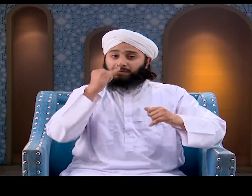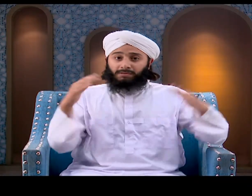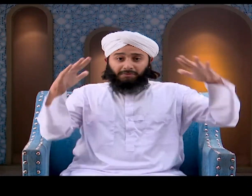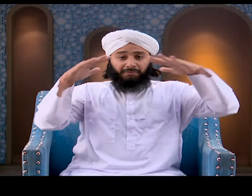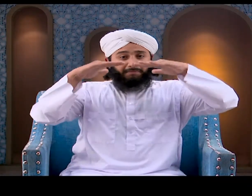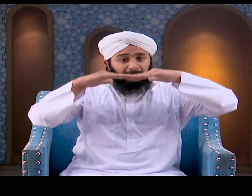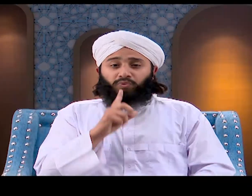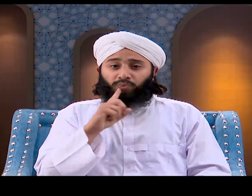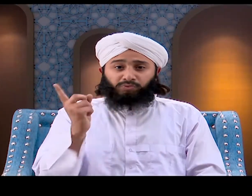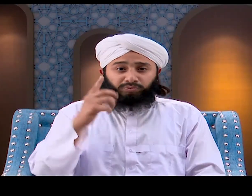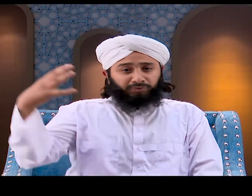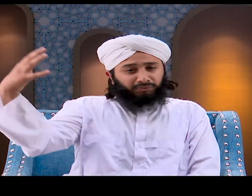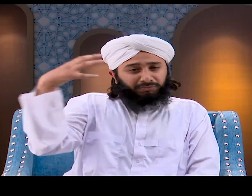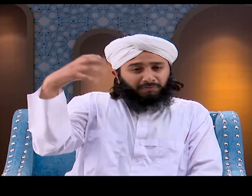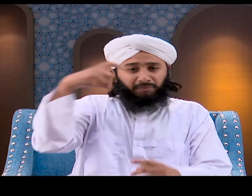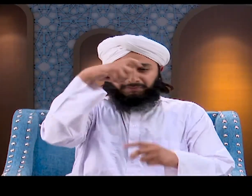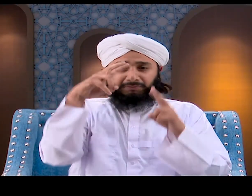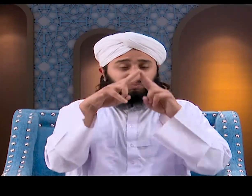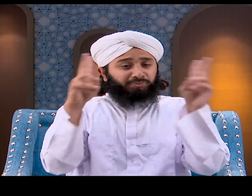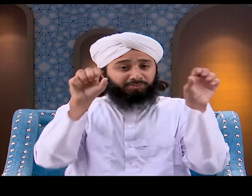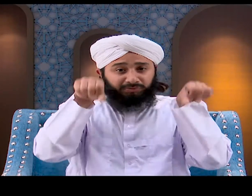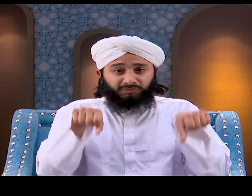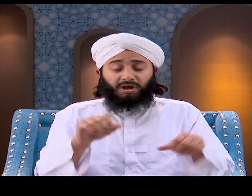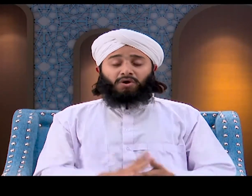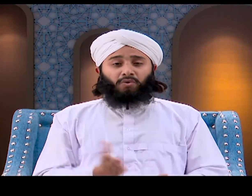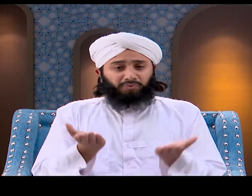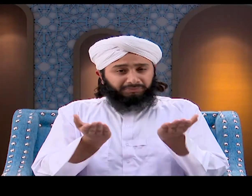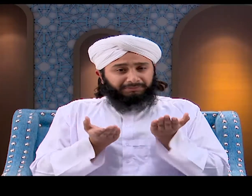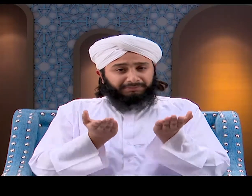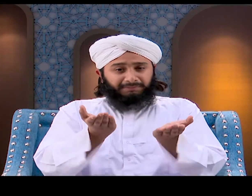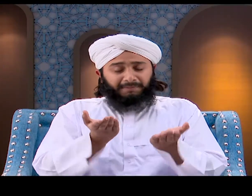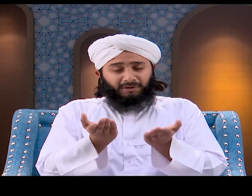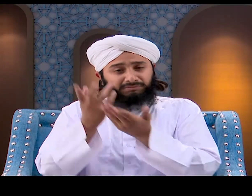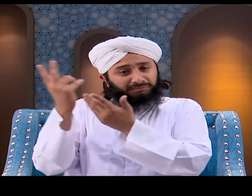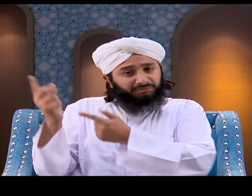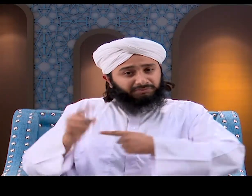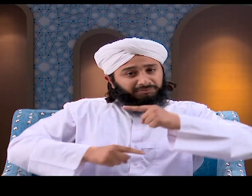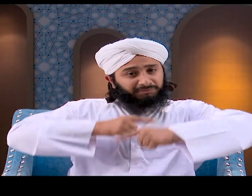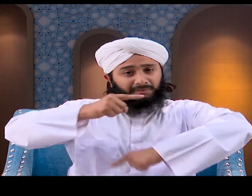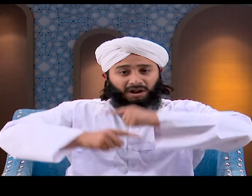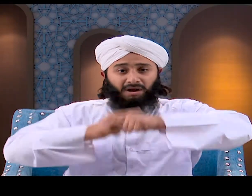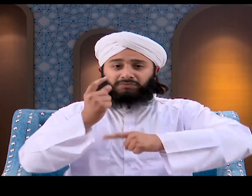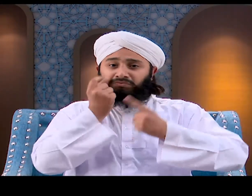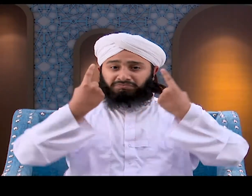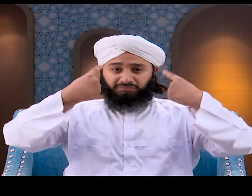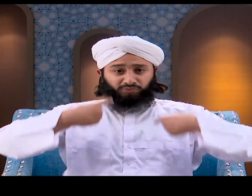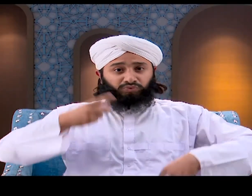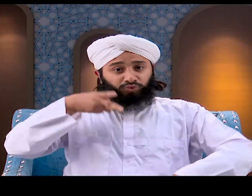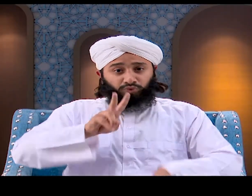گا، سورج آگ برسا رہا ہوگا، اور قیامت تک آنے والے تمام انسانوں کو دوبارہ زندہ کر کے میدان حشر